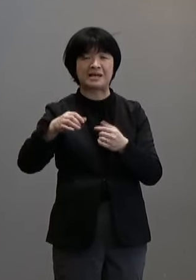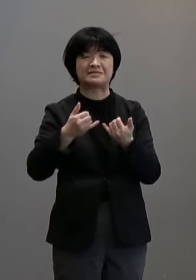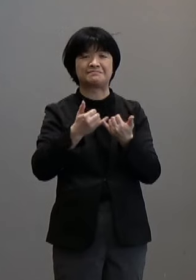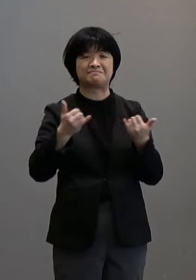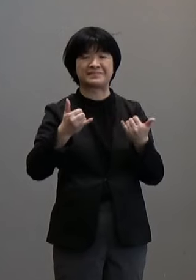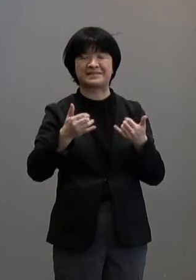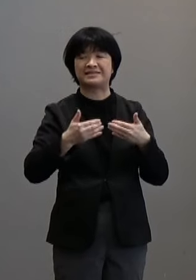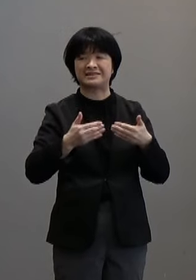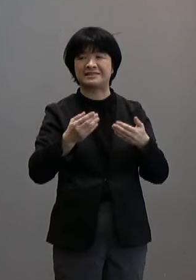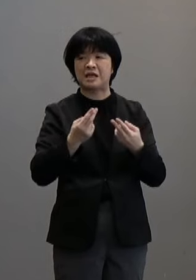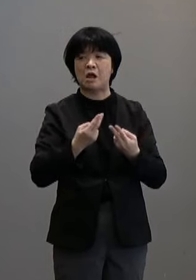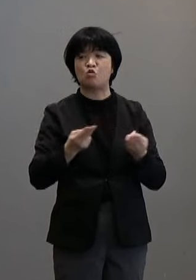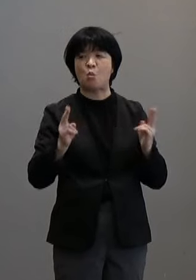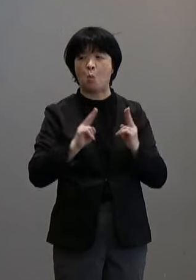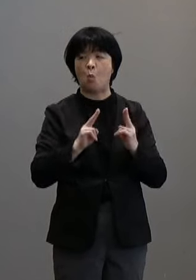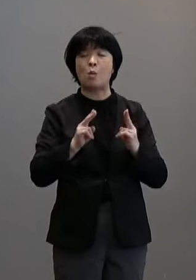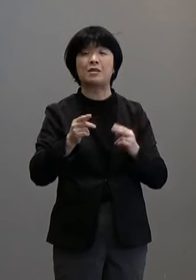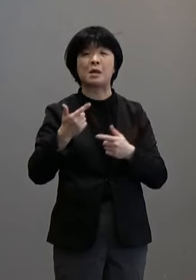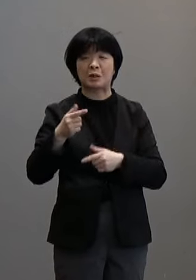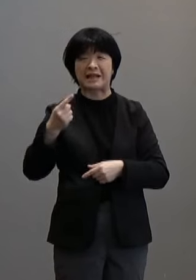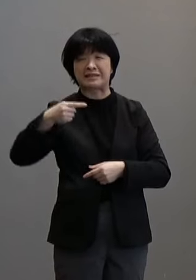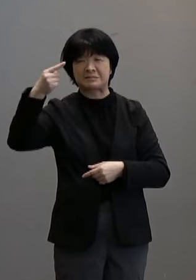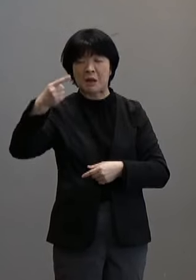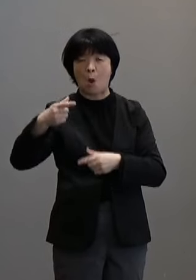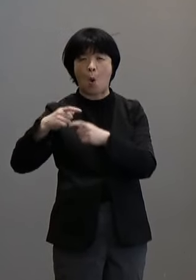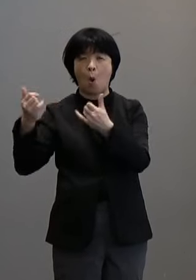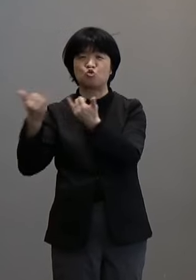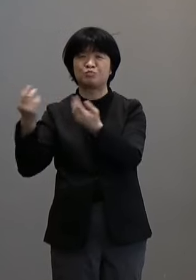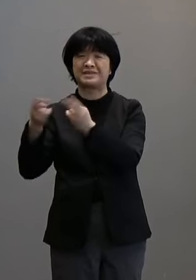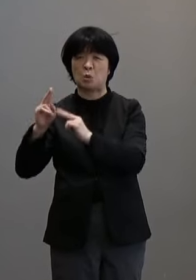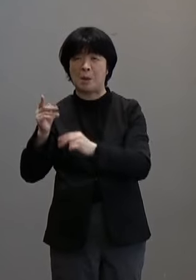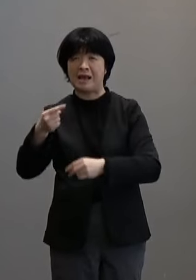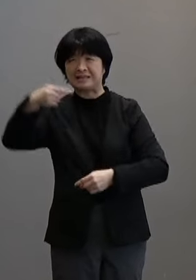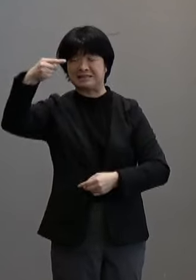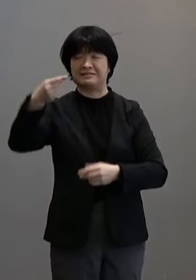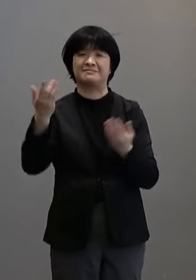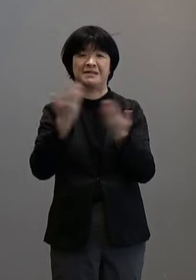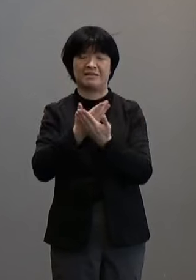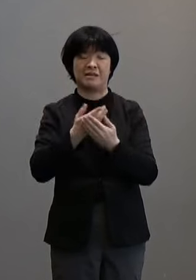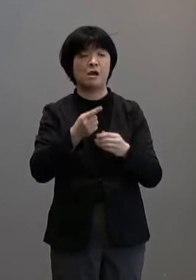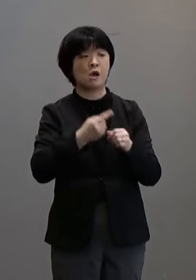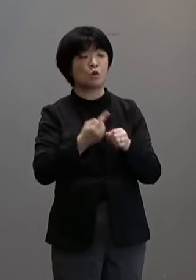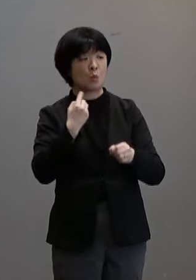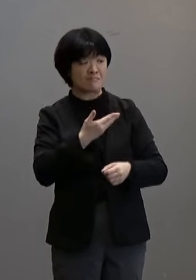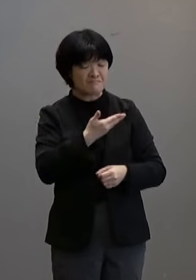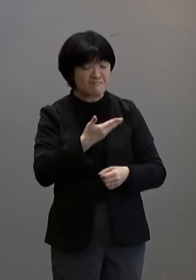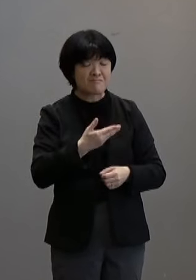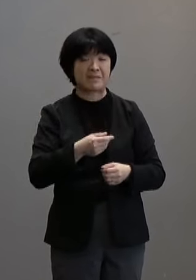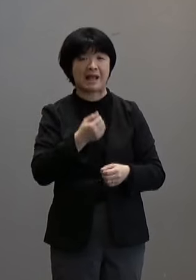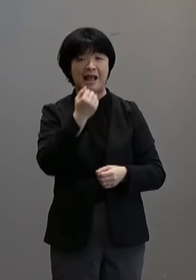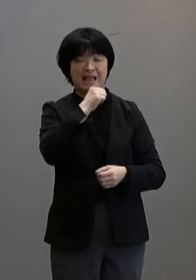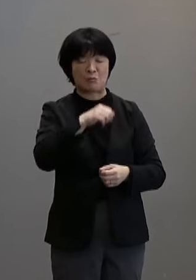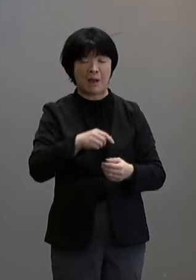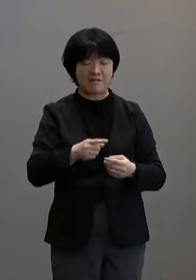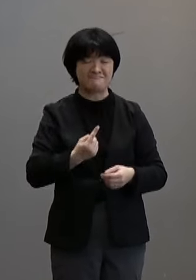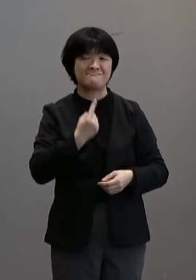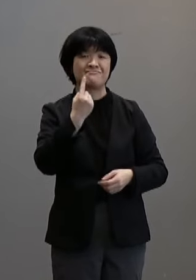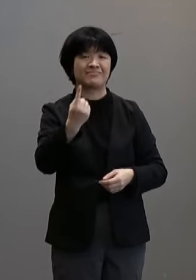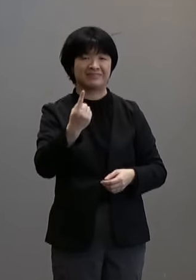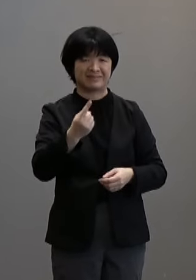議席確保できず、第一党を国民党にする形になりましたけども、で知事は昨年も台湾を訪問して、特に県産農産物